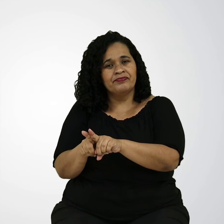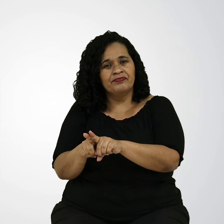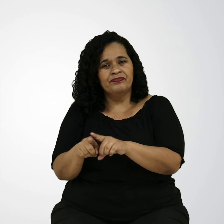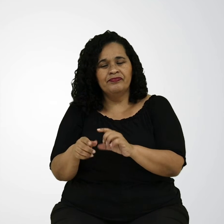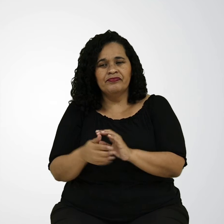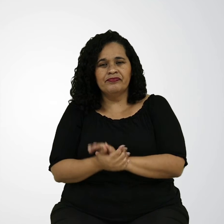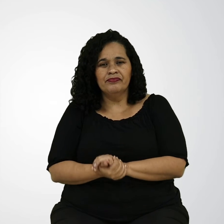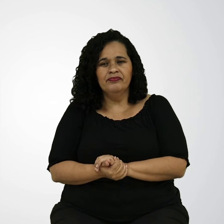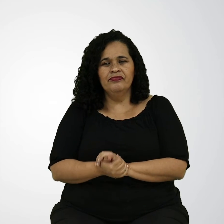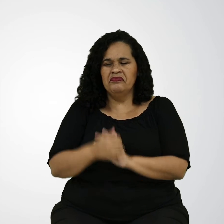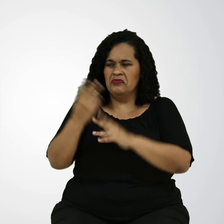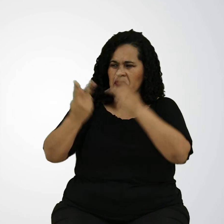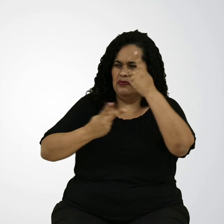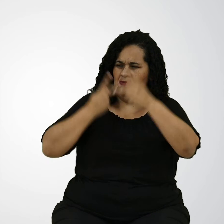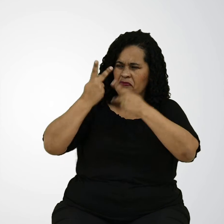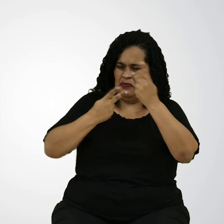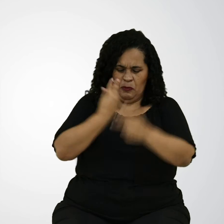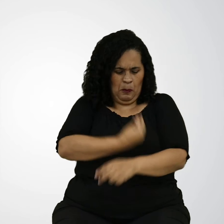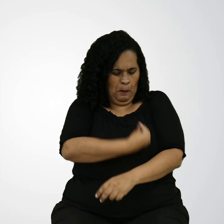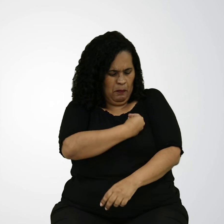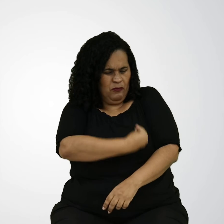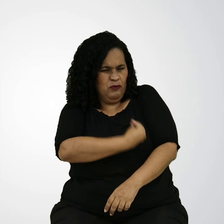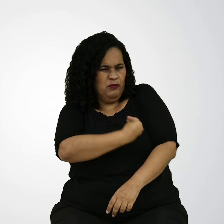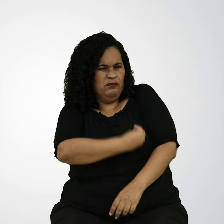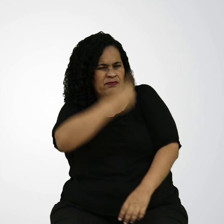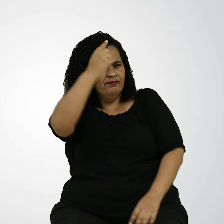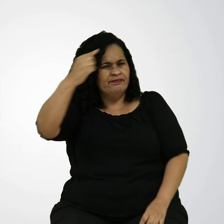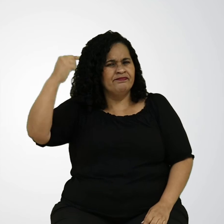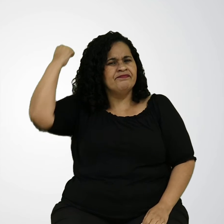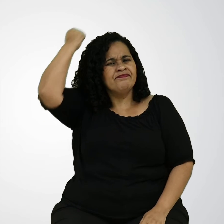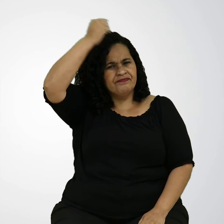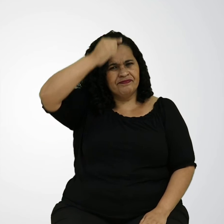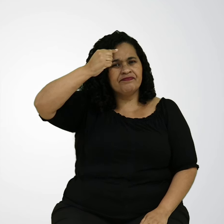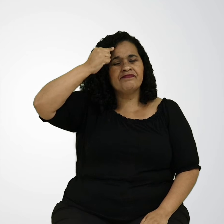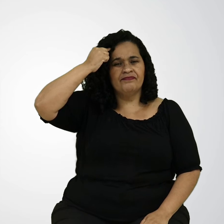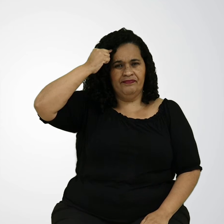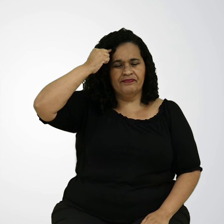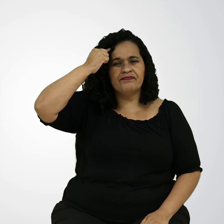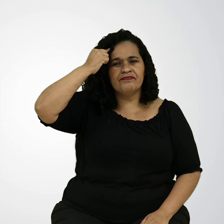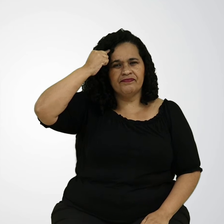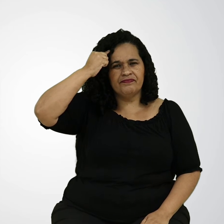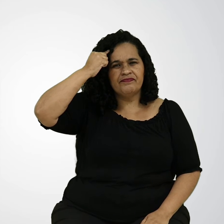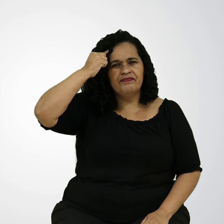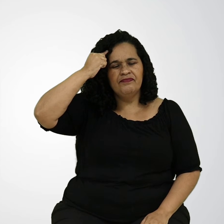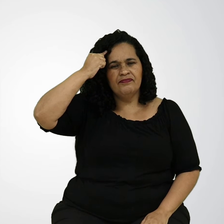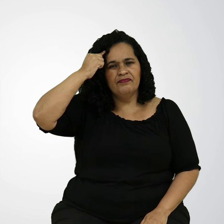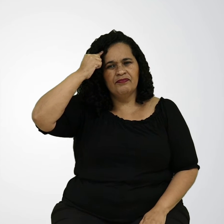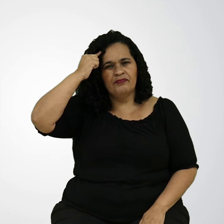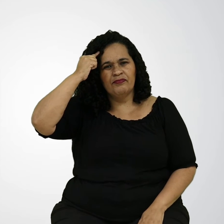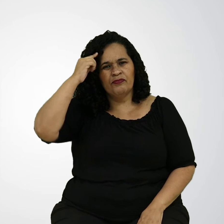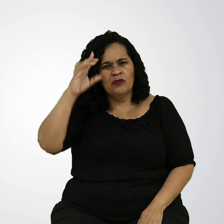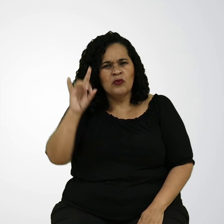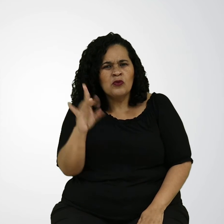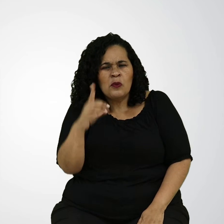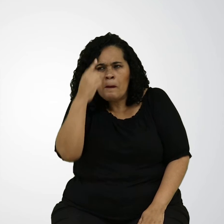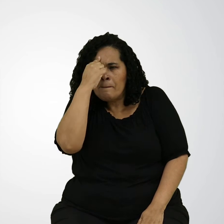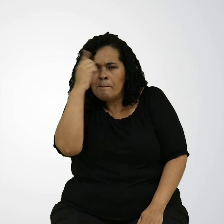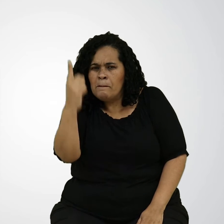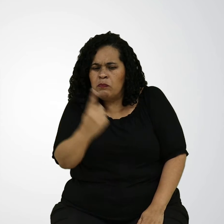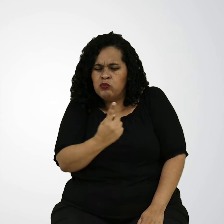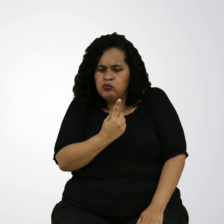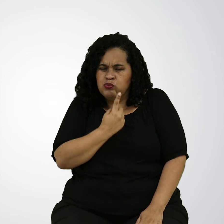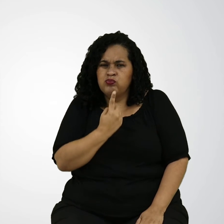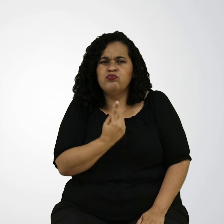mais piedoso, de santidade, vai gostar mais dessa ideia mais severa. E aí chega ao isolamento total, né? E chega ao isolamento